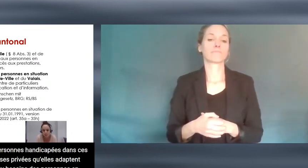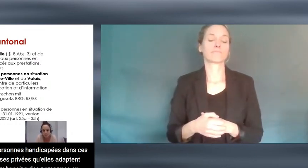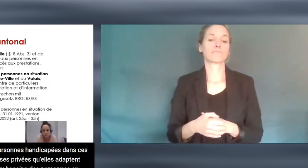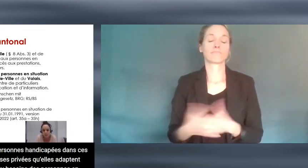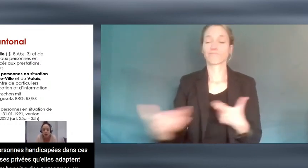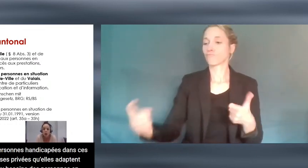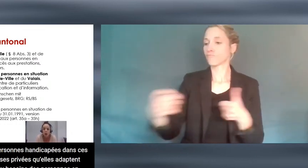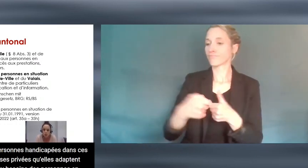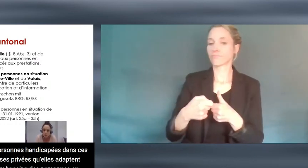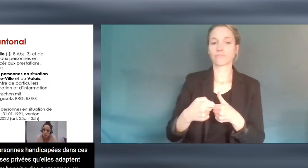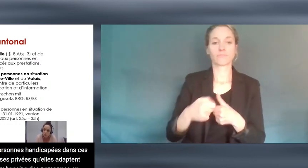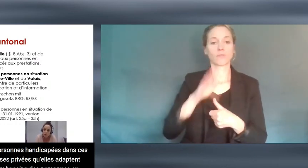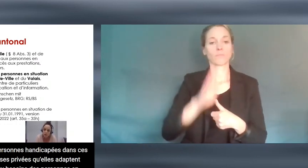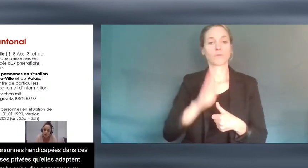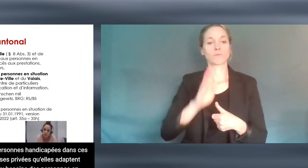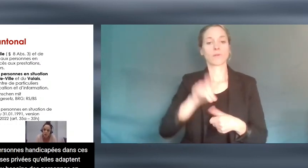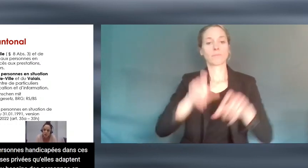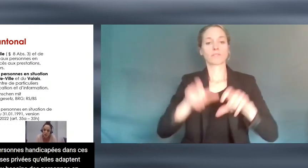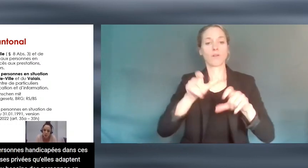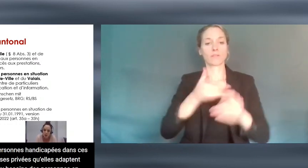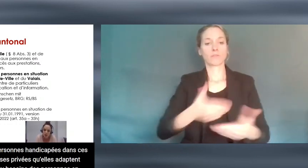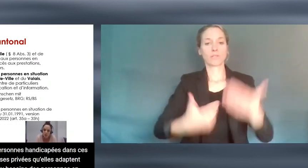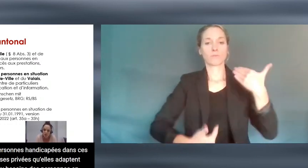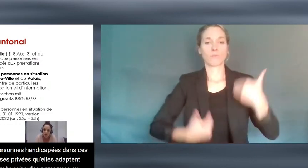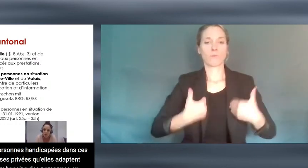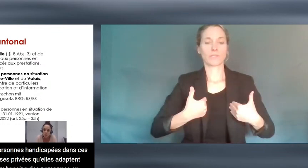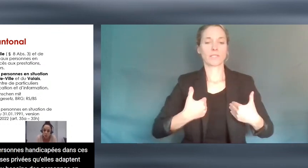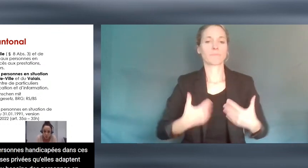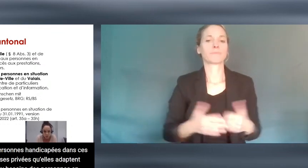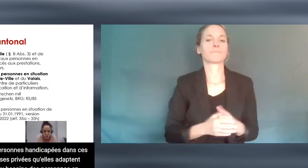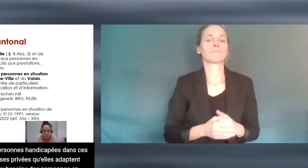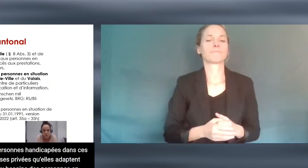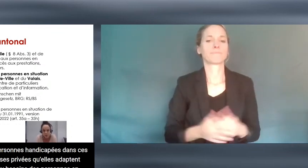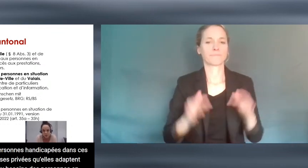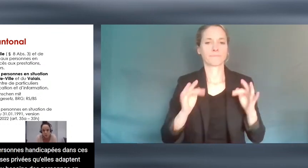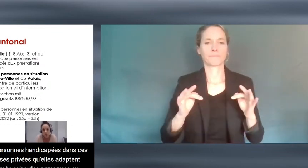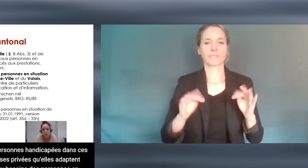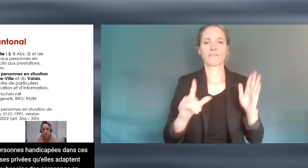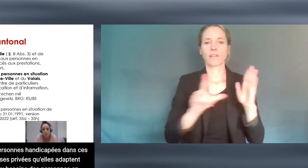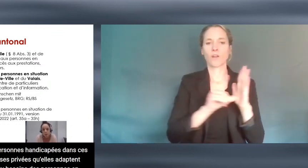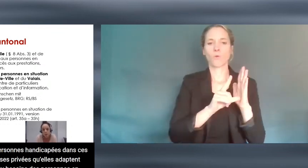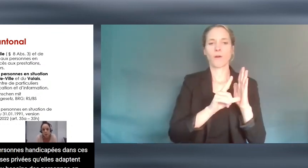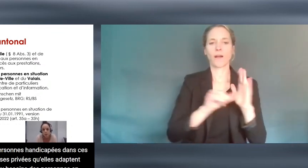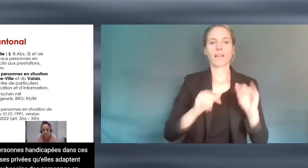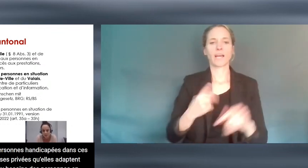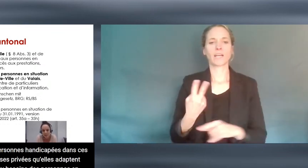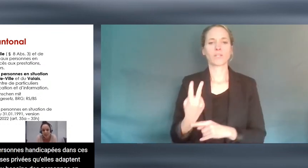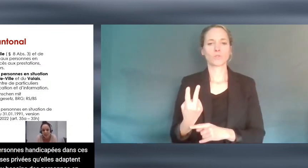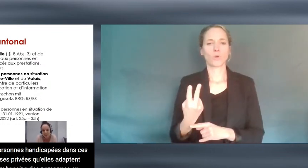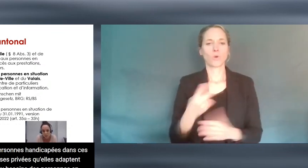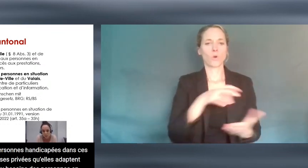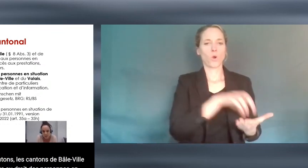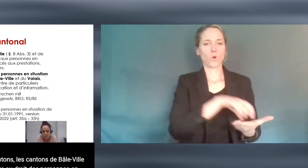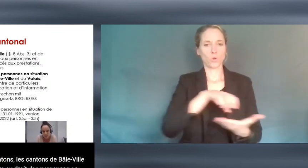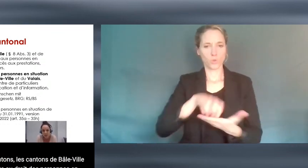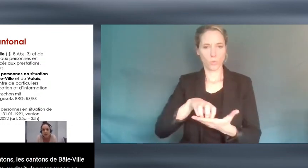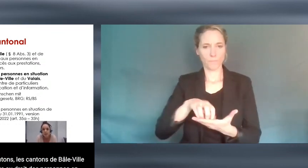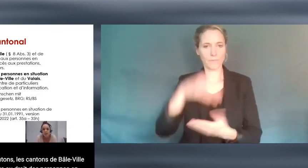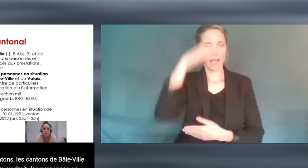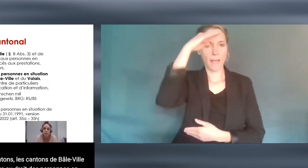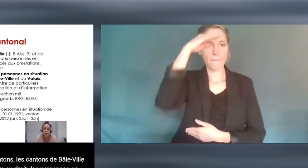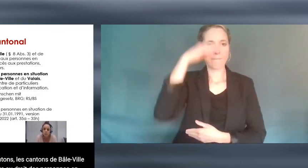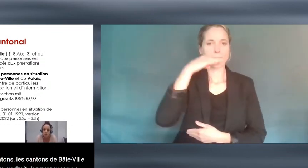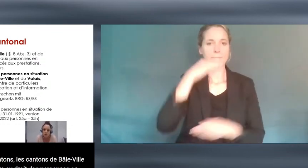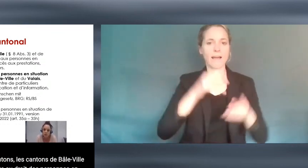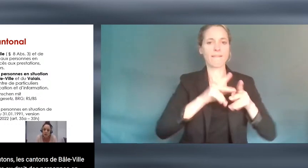besoins. Ensuite, au niveau de la loi, nous avons deux cantons à ce jour, les cantons de Bâle-Ville et du Valais,